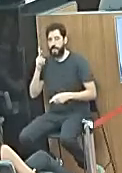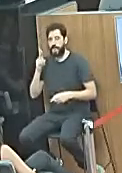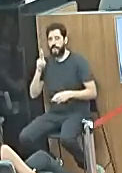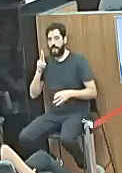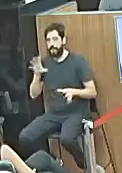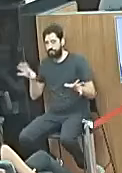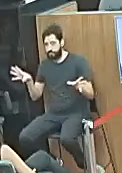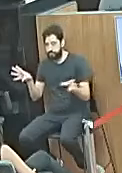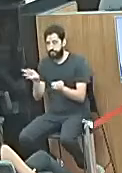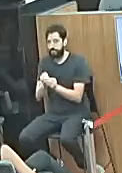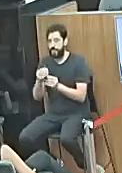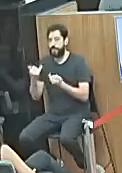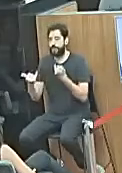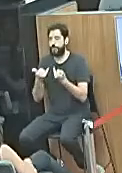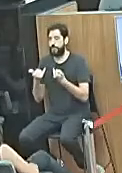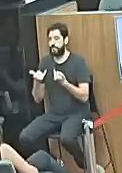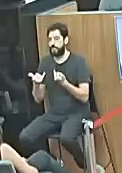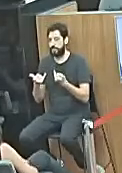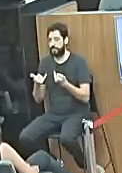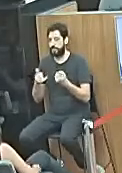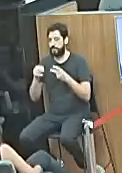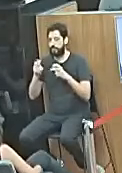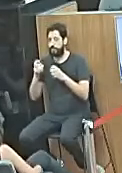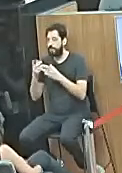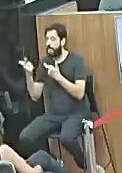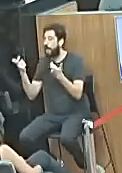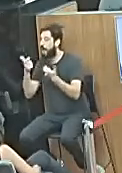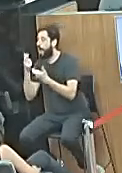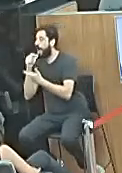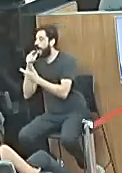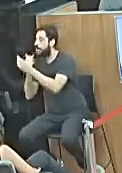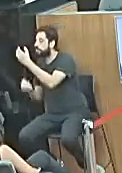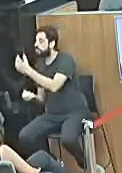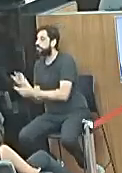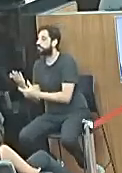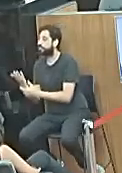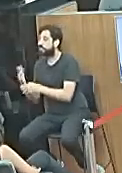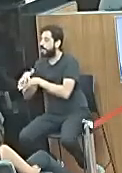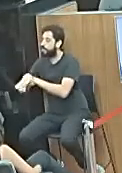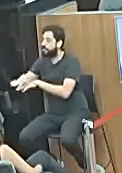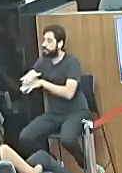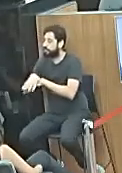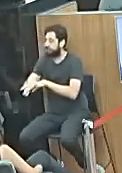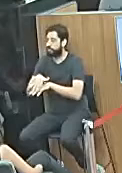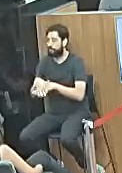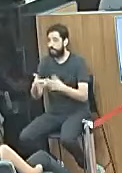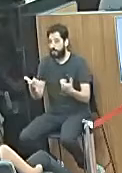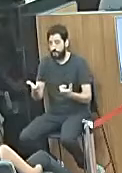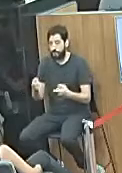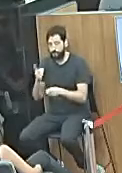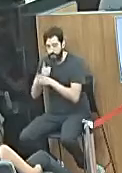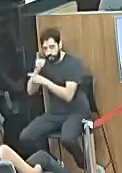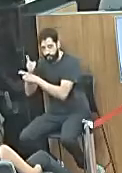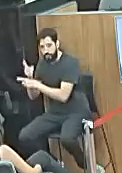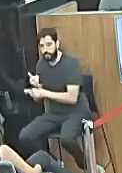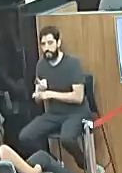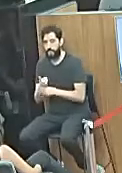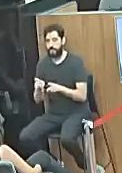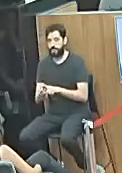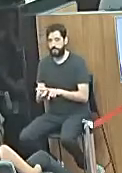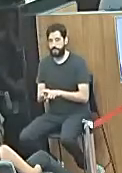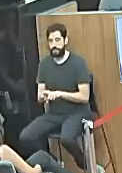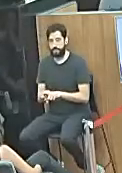informações sobre nascentes individualizadas por município com a identificação de